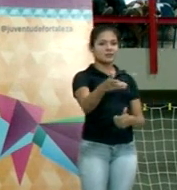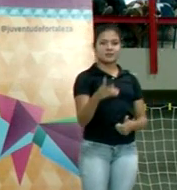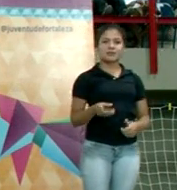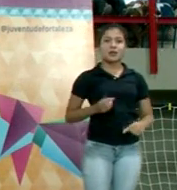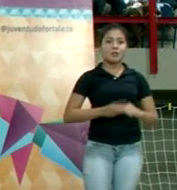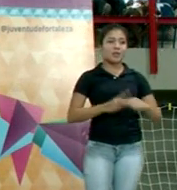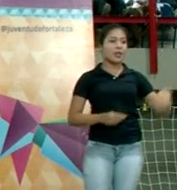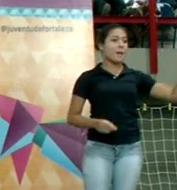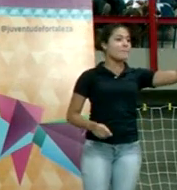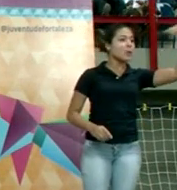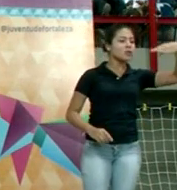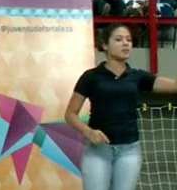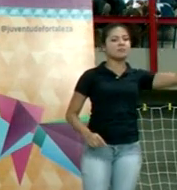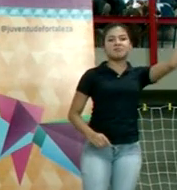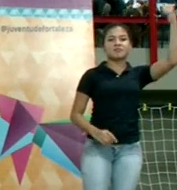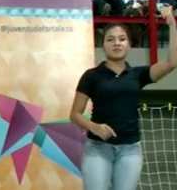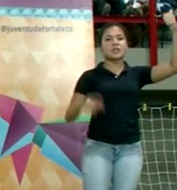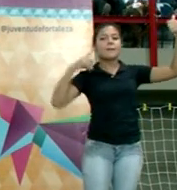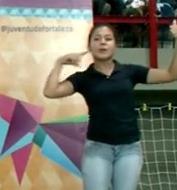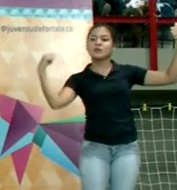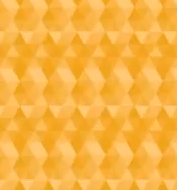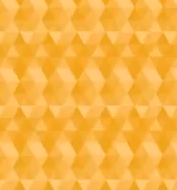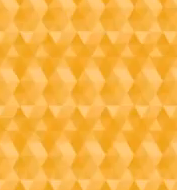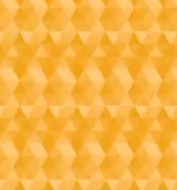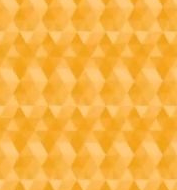são mais lentas do que as ondas de luz.